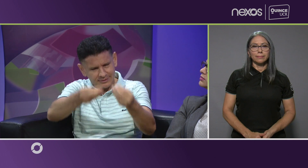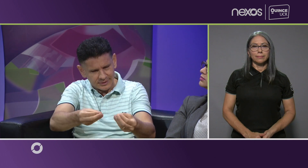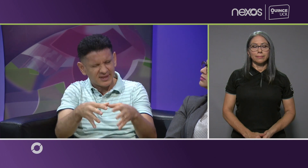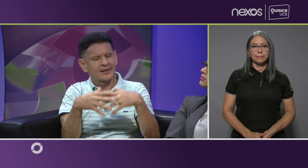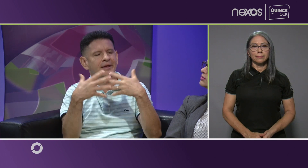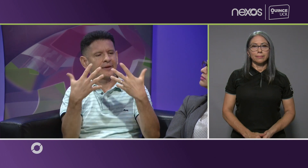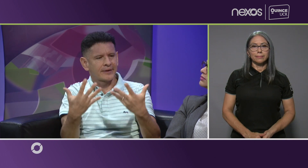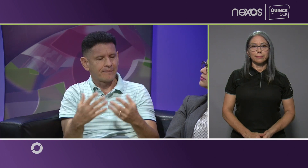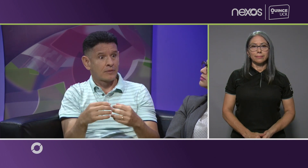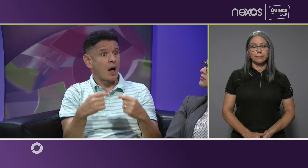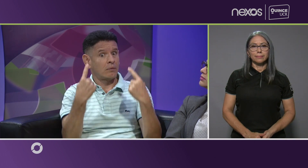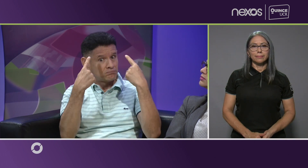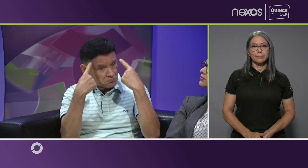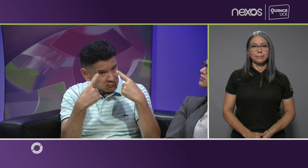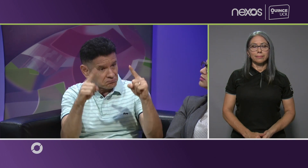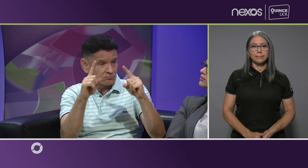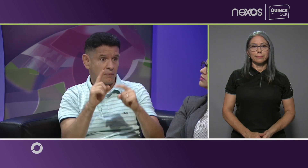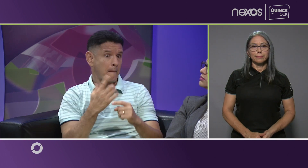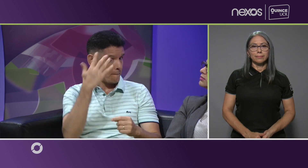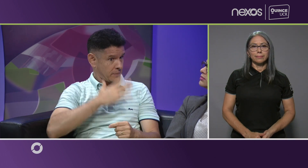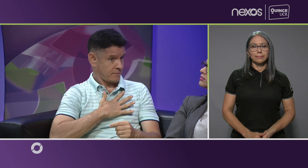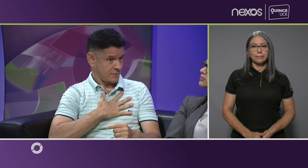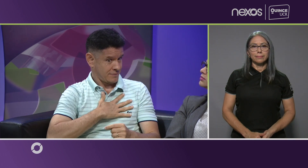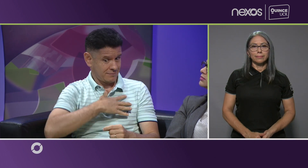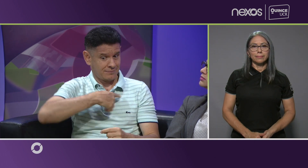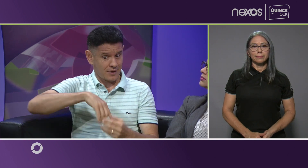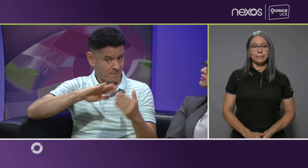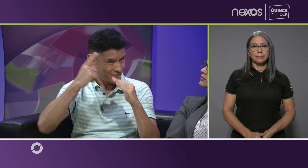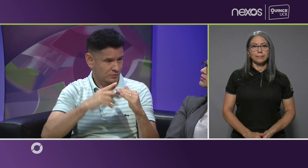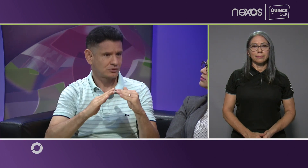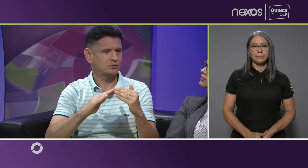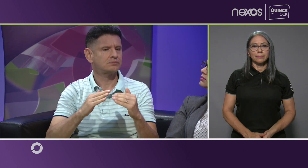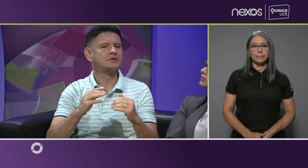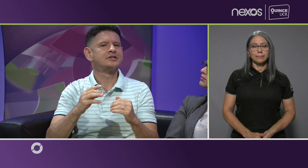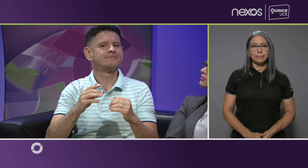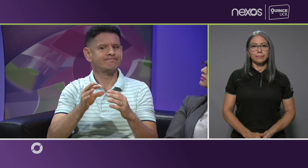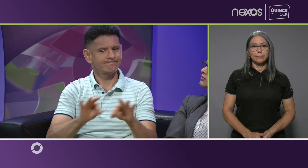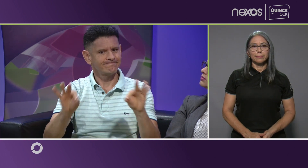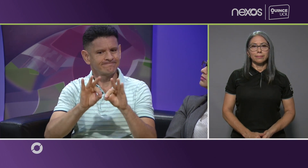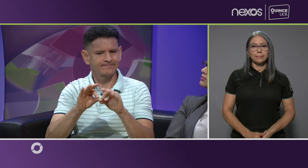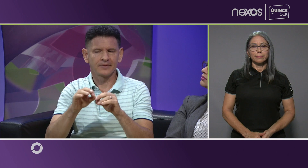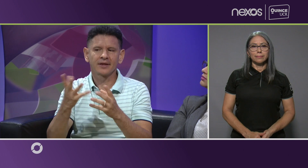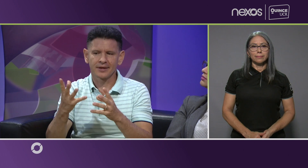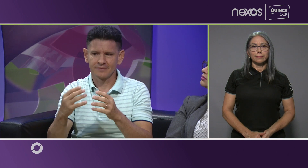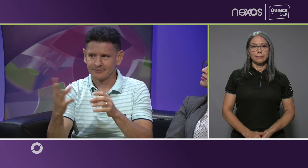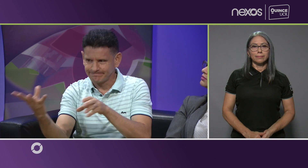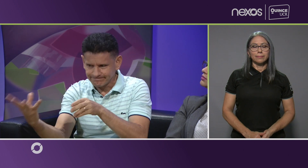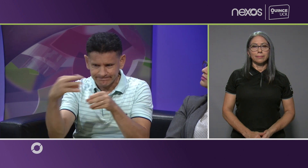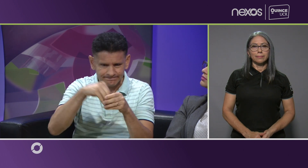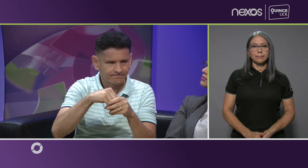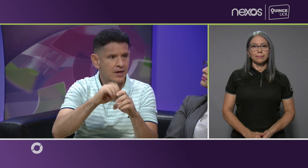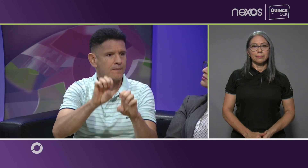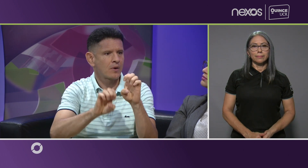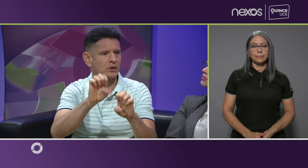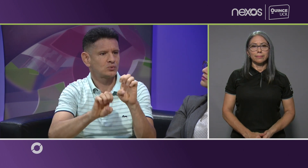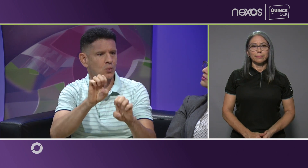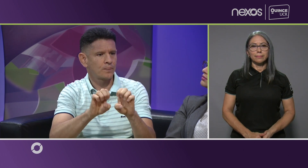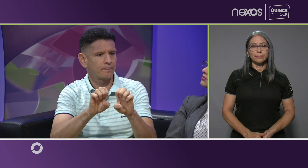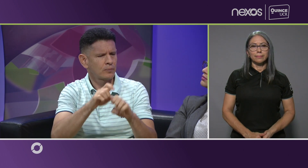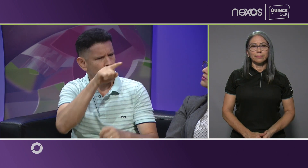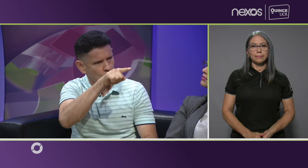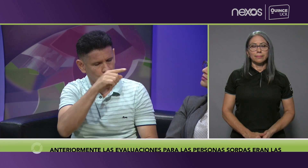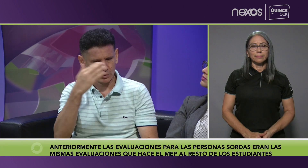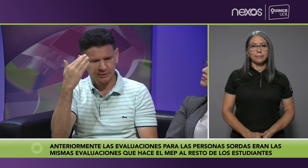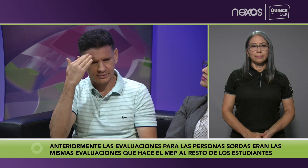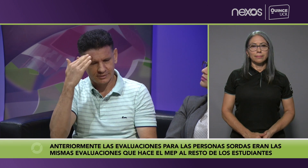se compromete el MEP, para mi criterio, como profesor, y es muy importante en el proceso